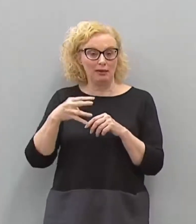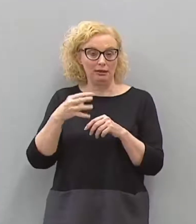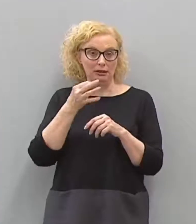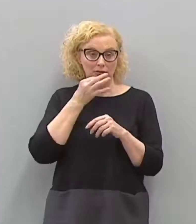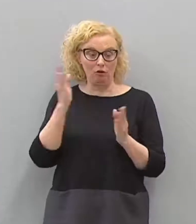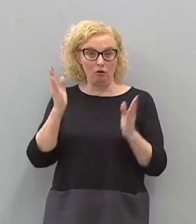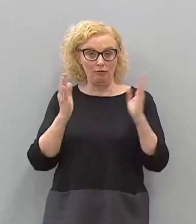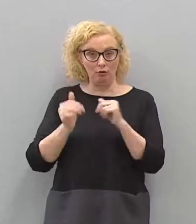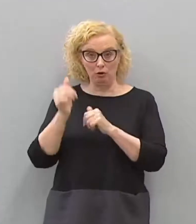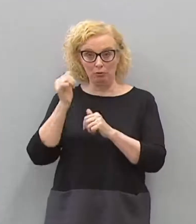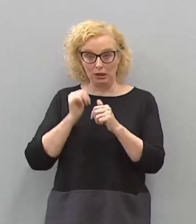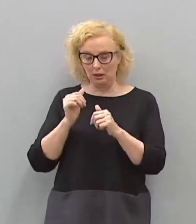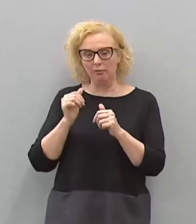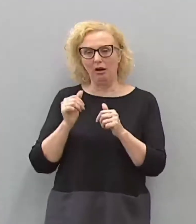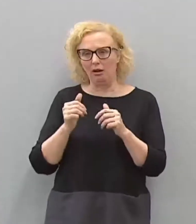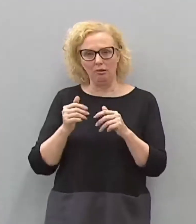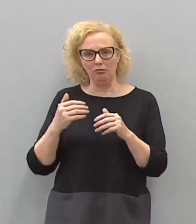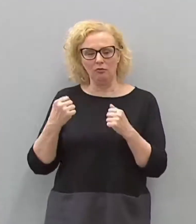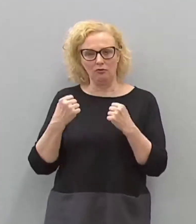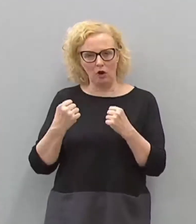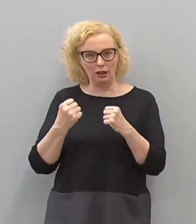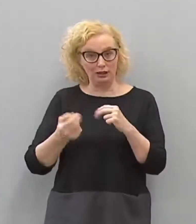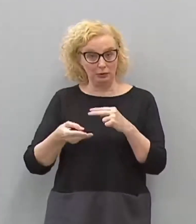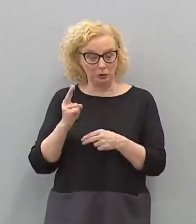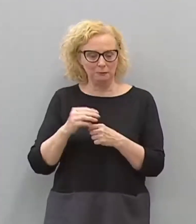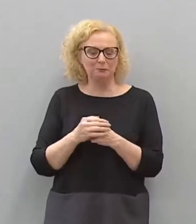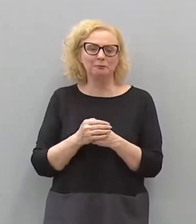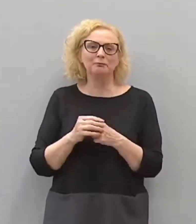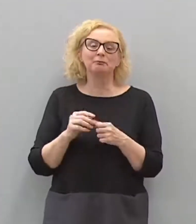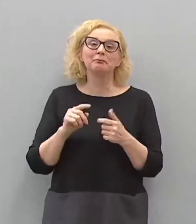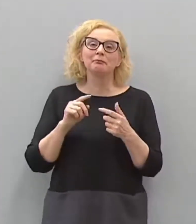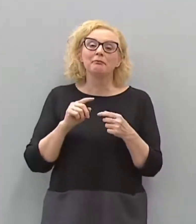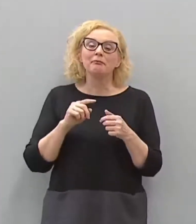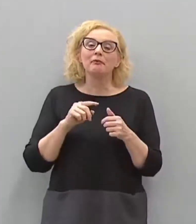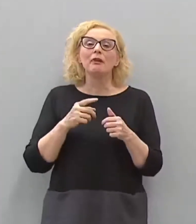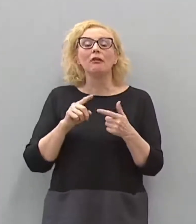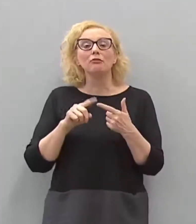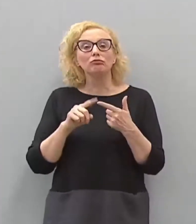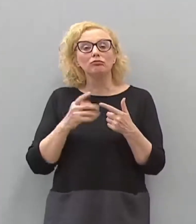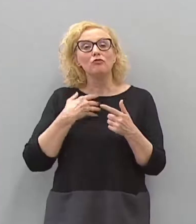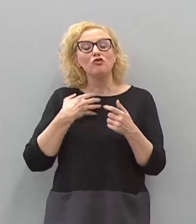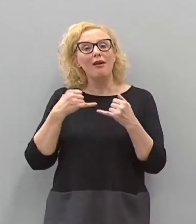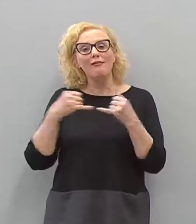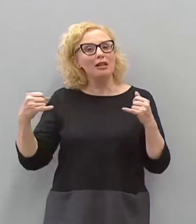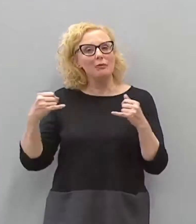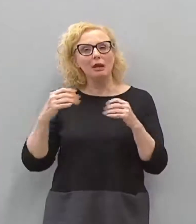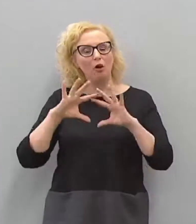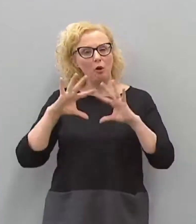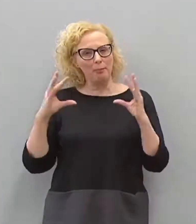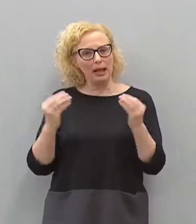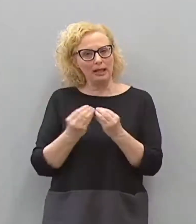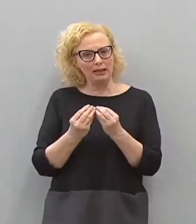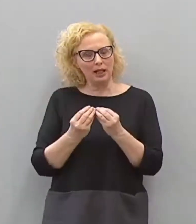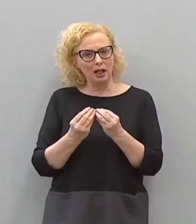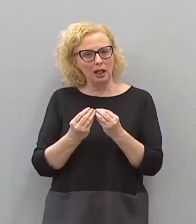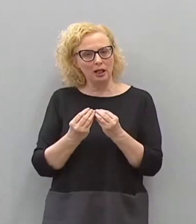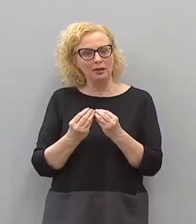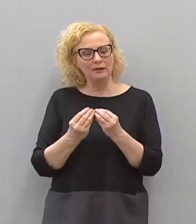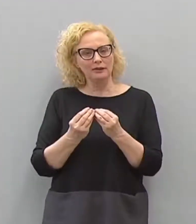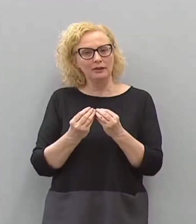alla vecchia di asl quando si parla invece di fibra totale totalmente fibra quindi full fibra fino